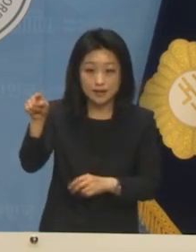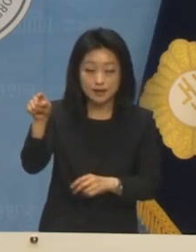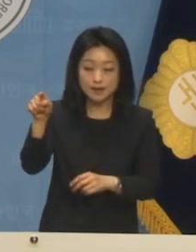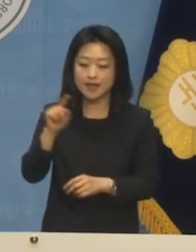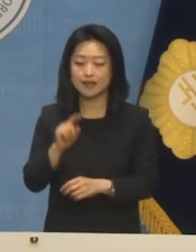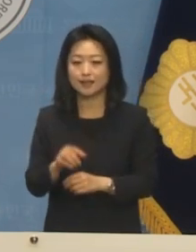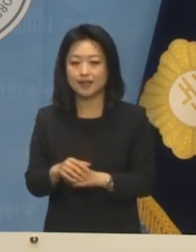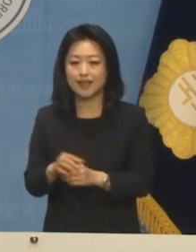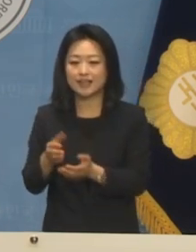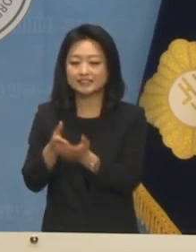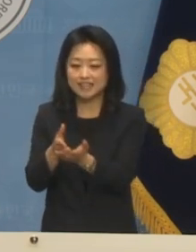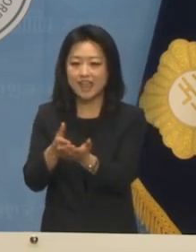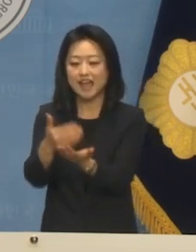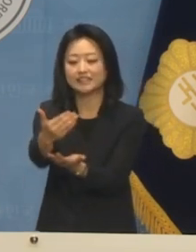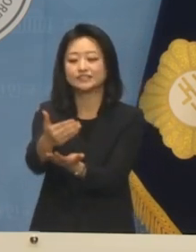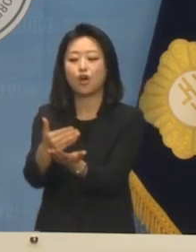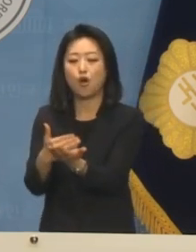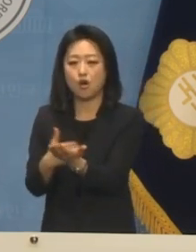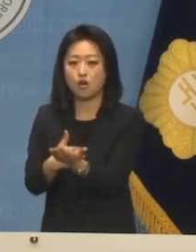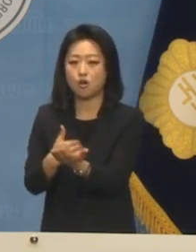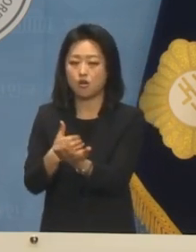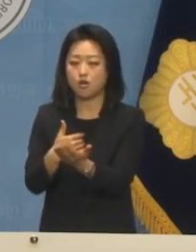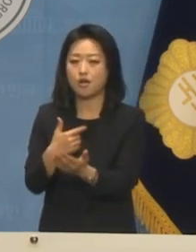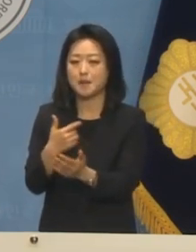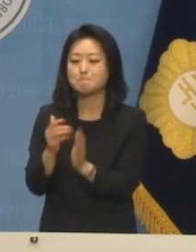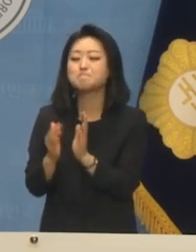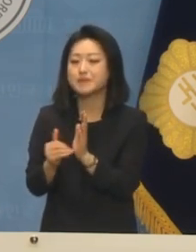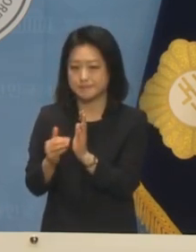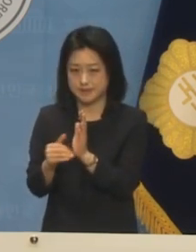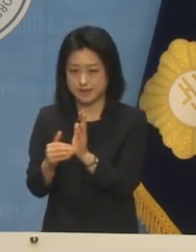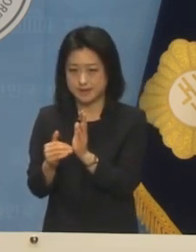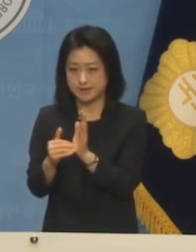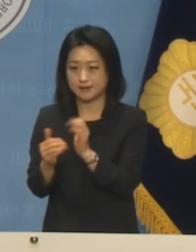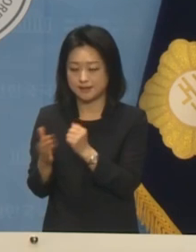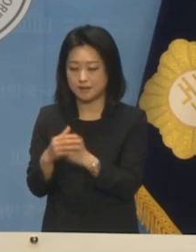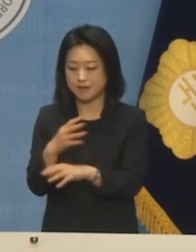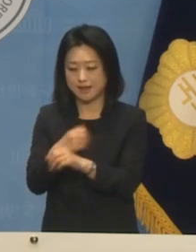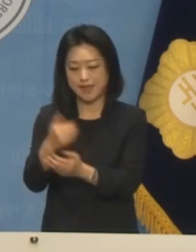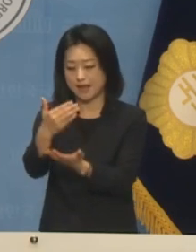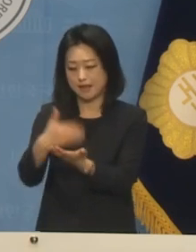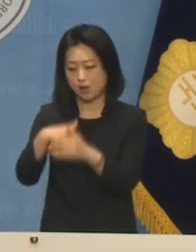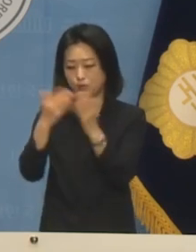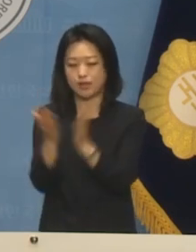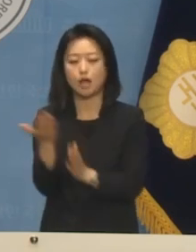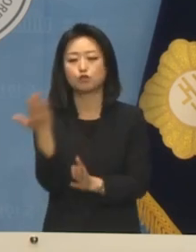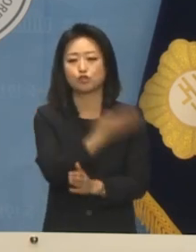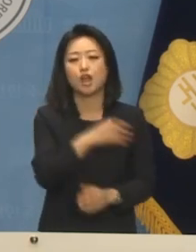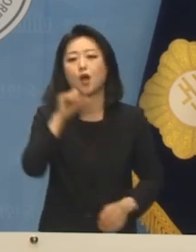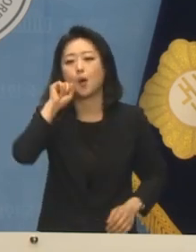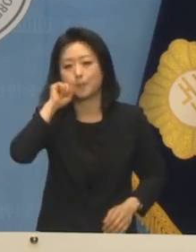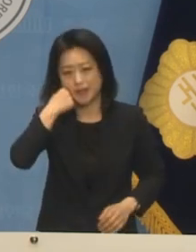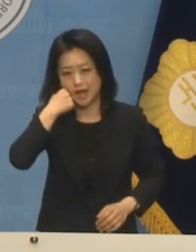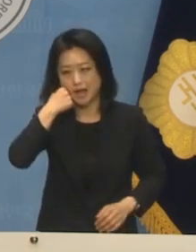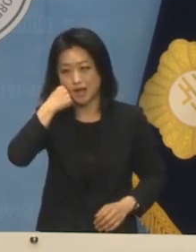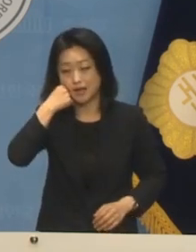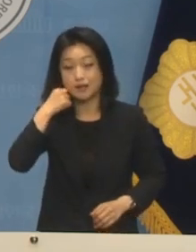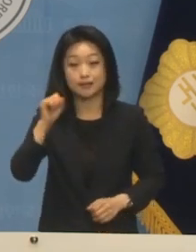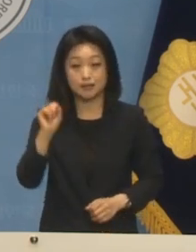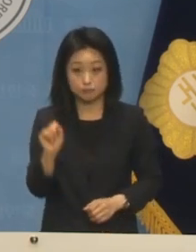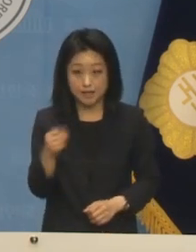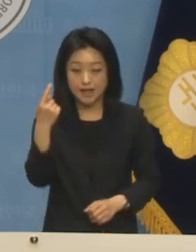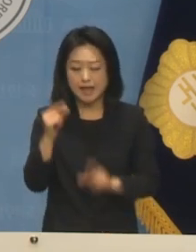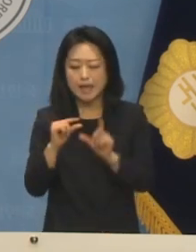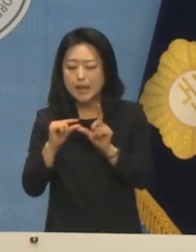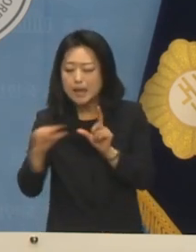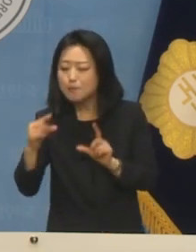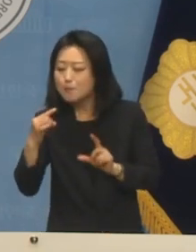그동안 수년간 쌓아온 노하우가 있는 영업 비밀이기에 계약서 전체를 제출하기는 곤란하다라고 답변하면서